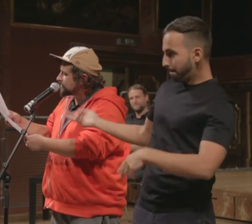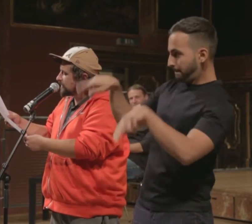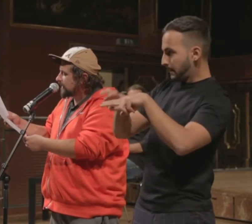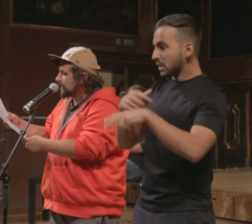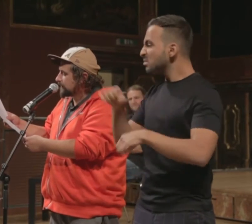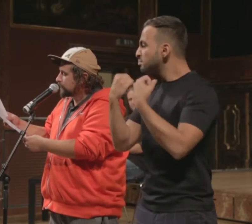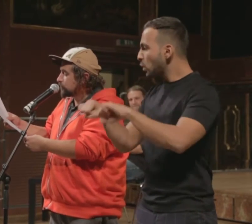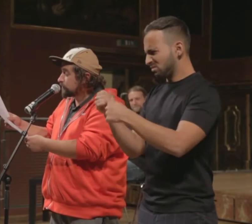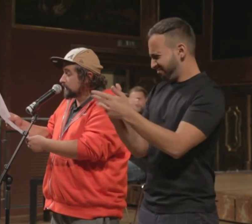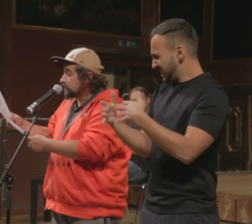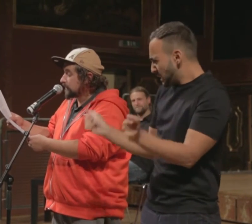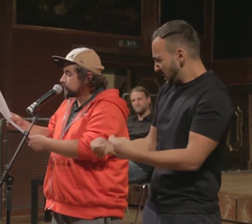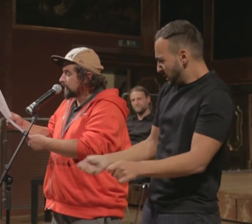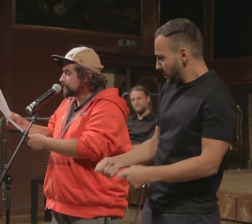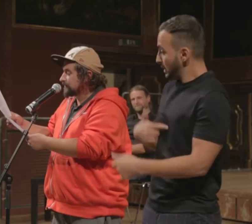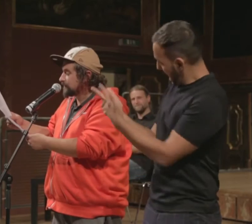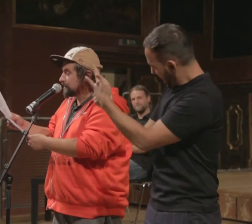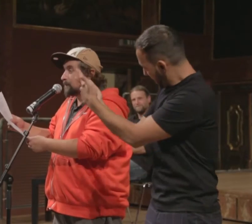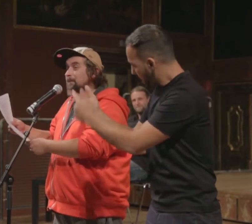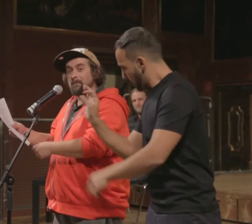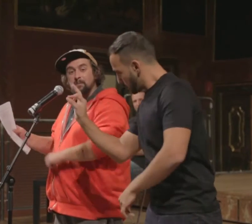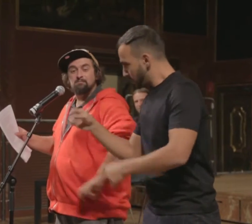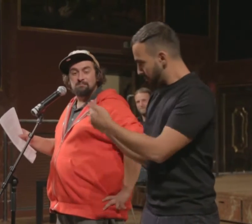die er in Bosnien nie kennengelernt haben dürfte, hier aber gang und gäbe sind.